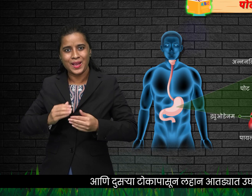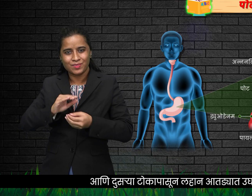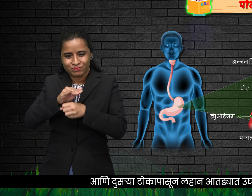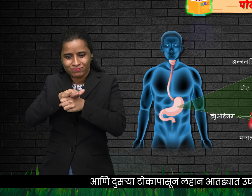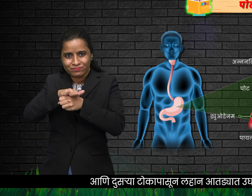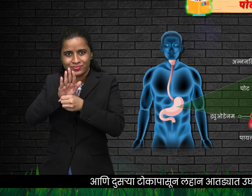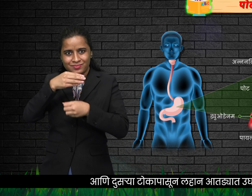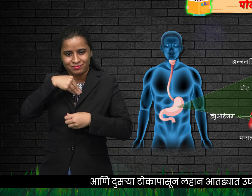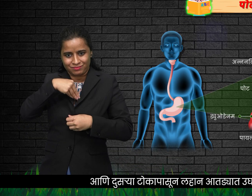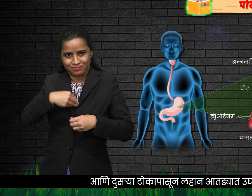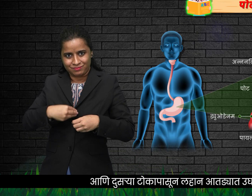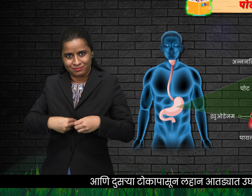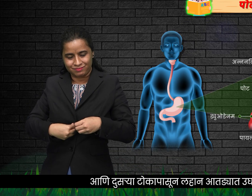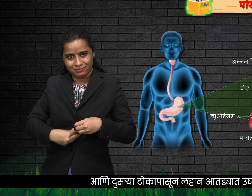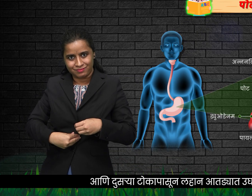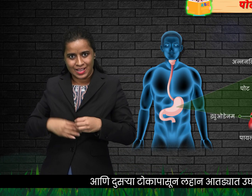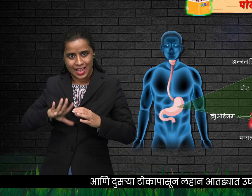उघडते.